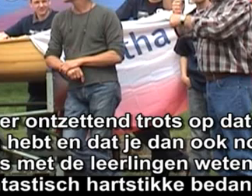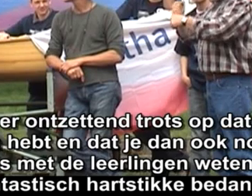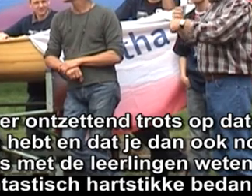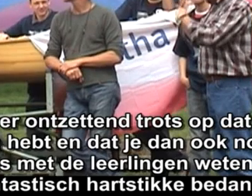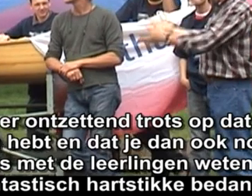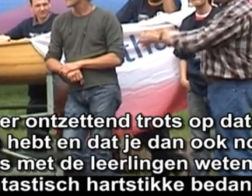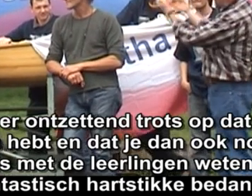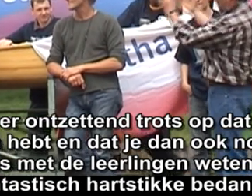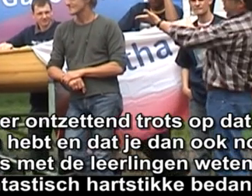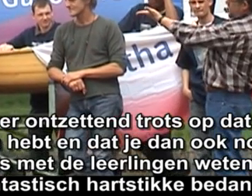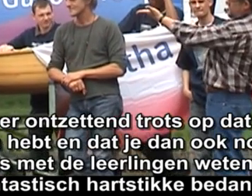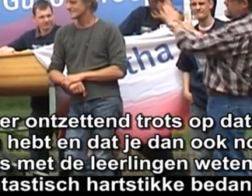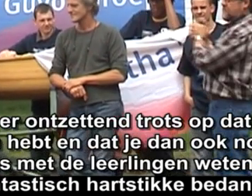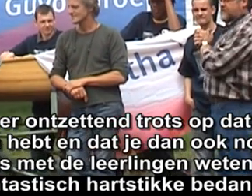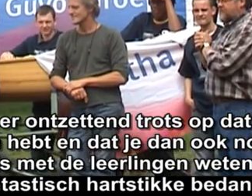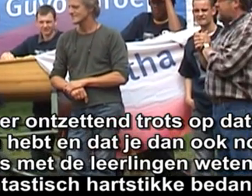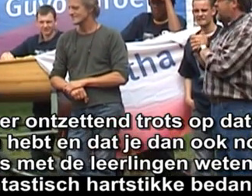de leerlingen weet te maken. Fantastisch!